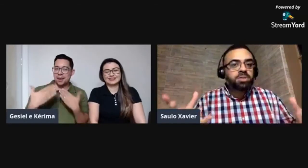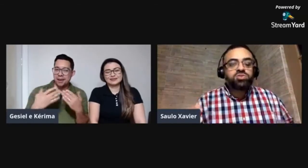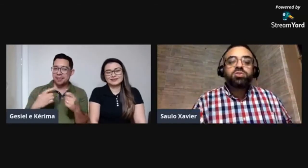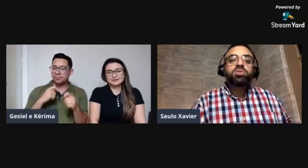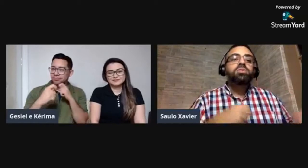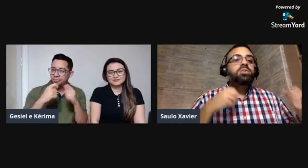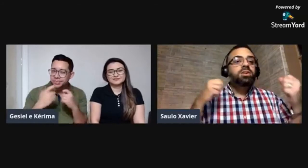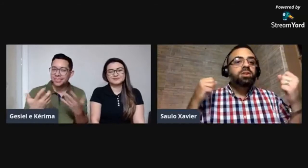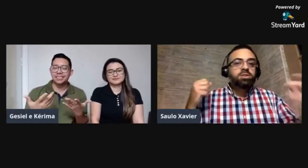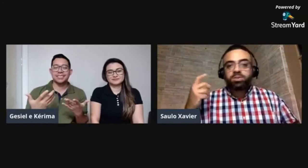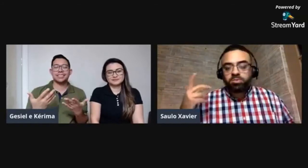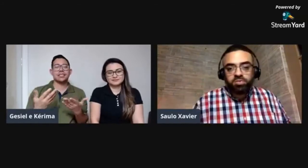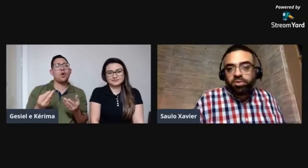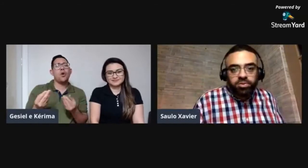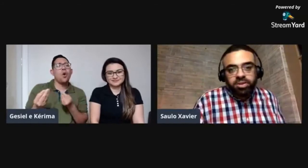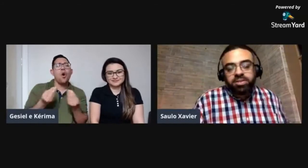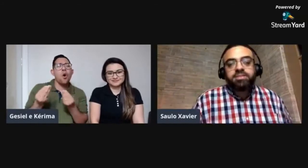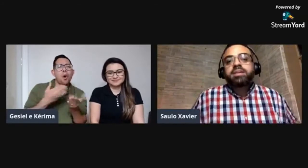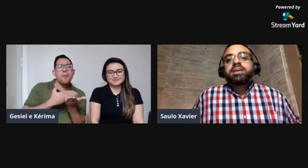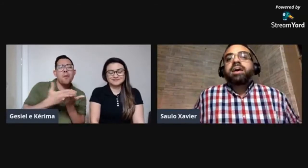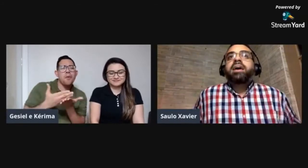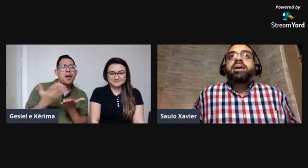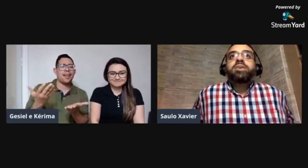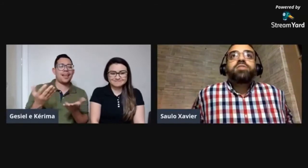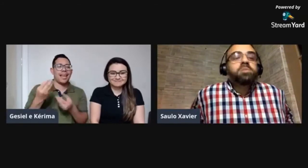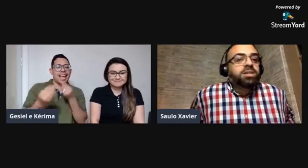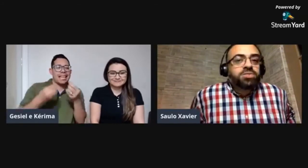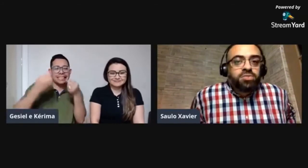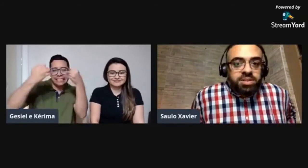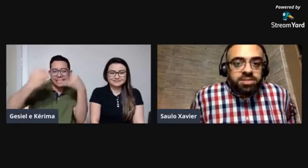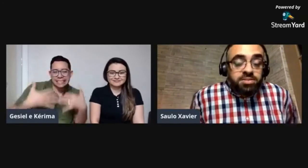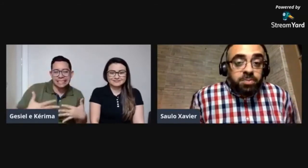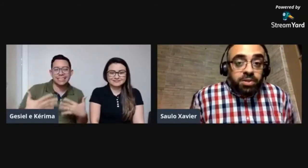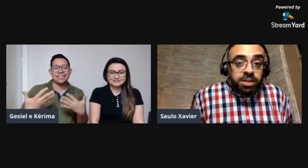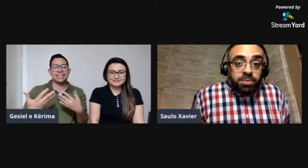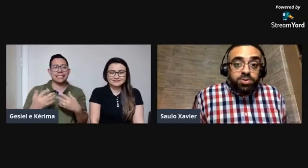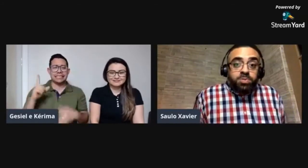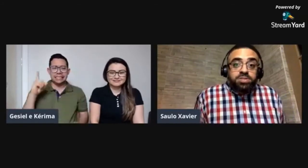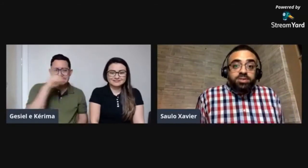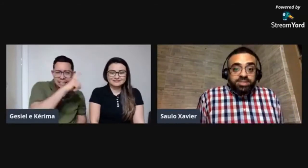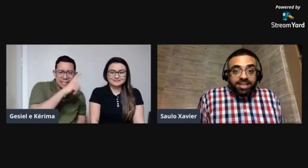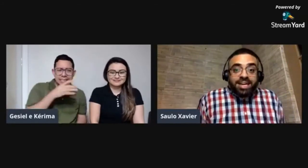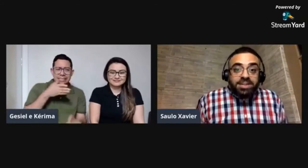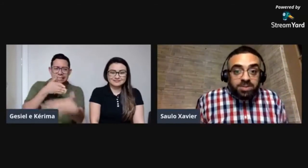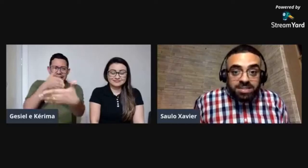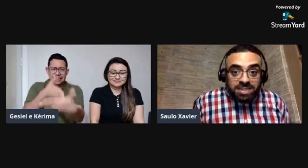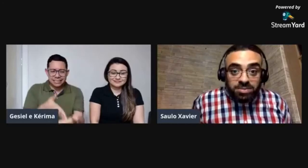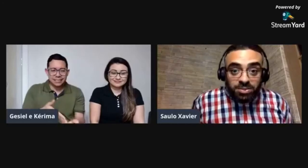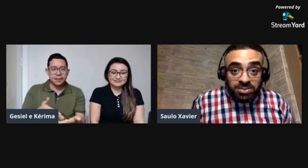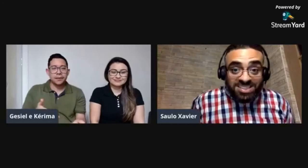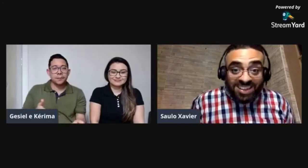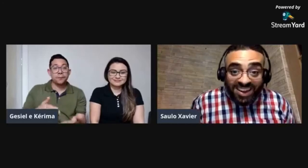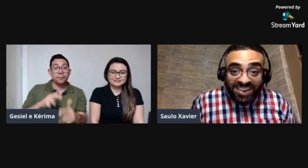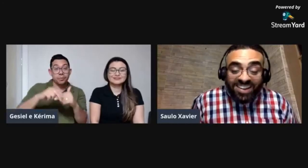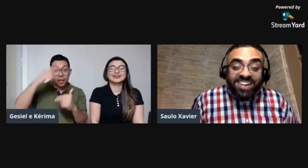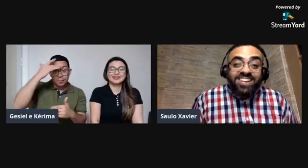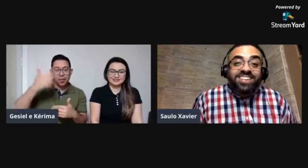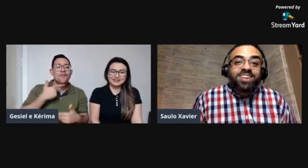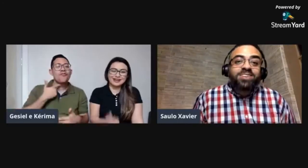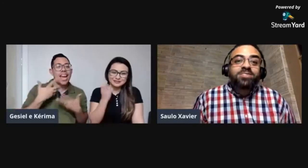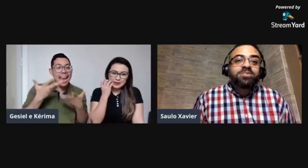é que você começou? Conta como foi, o que é que foi mais difícil, por quê? Porque hoje o pessoal está querendo começar muita coisa,